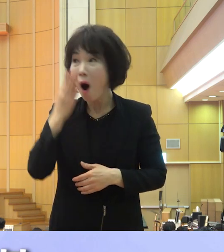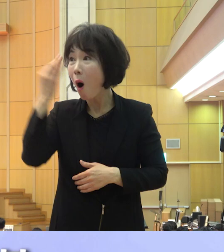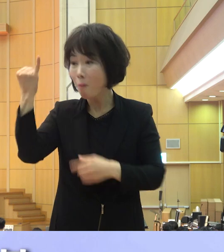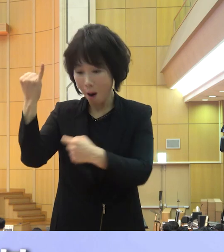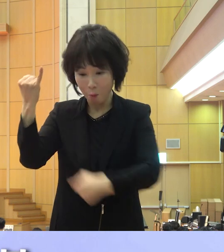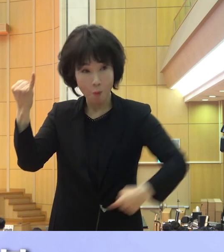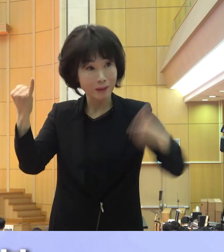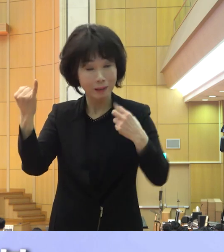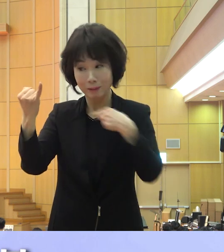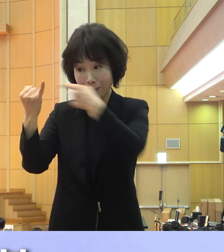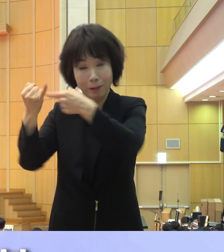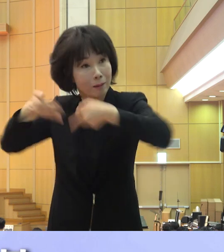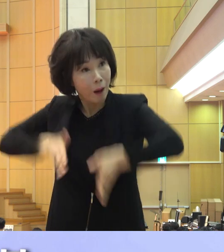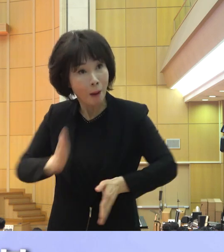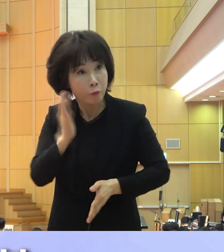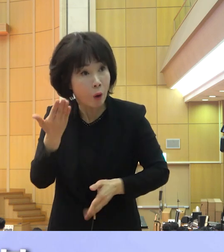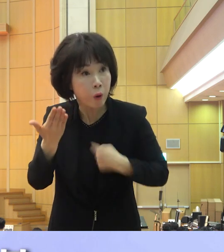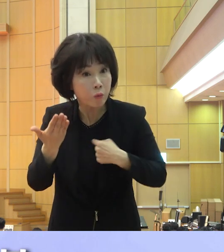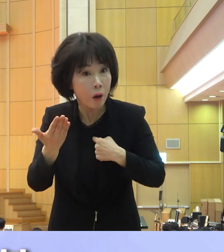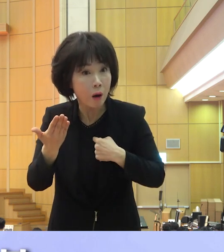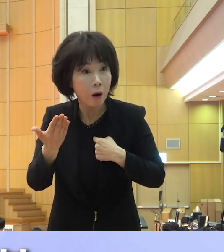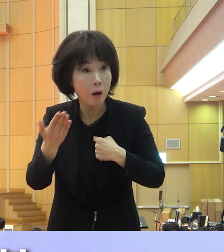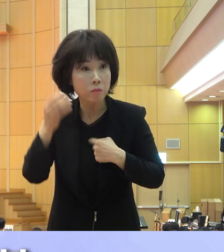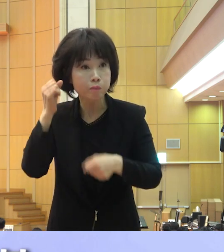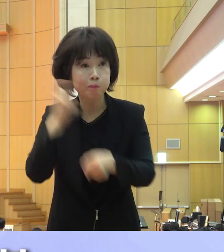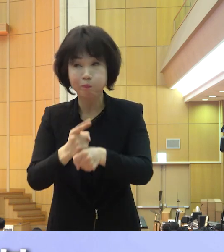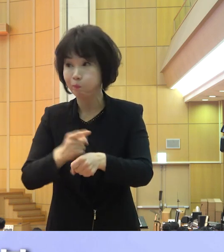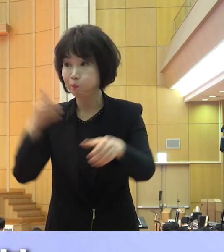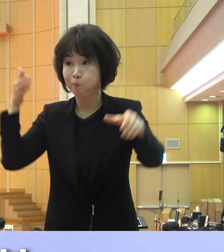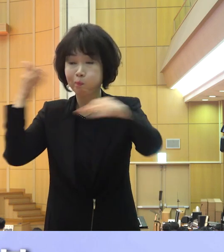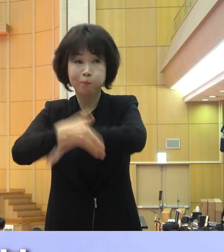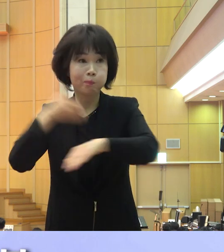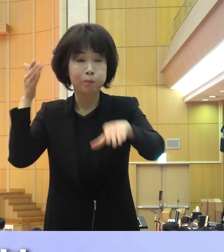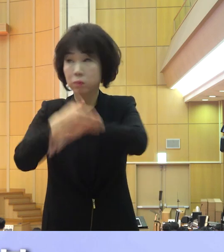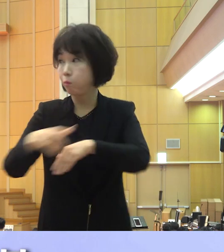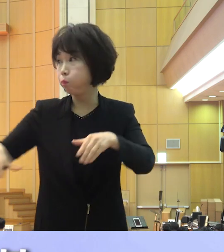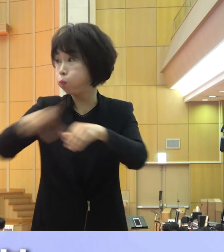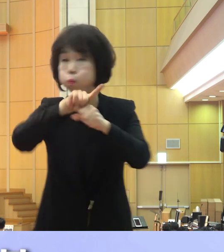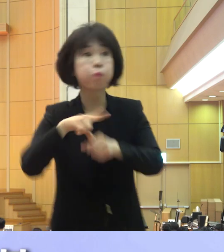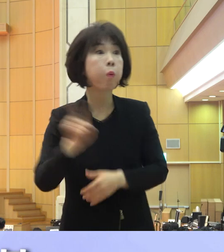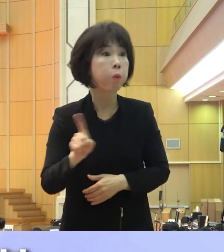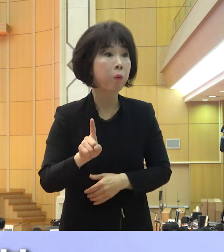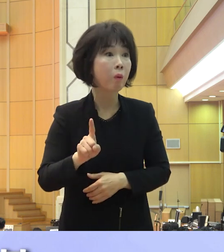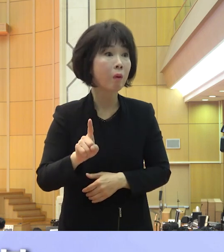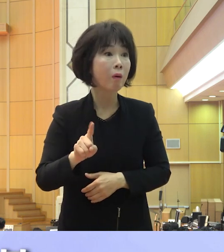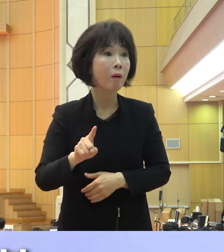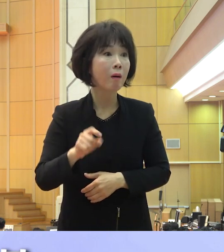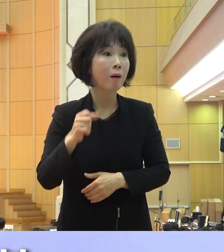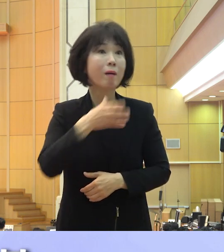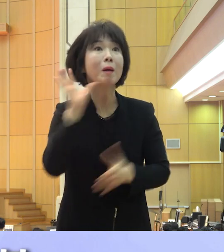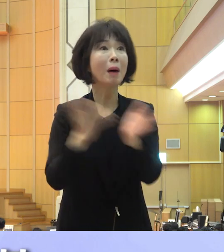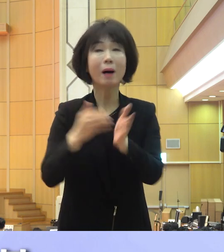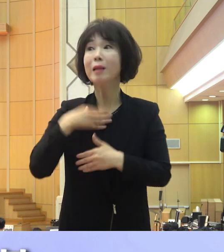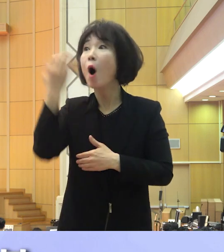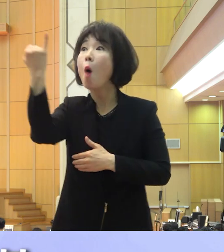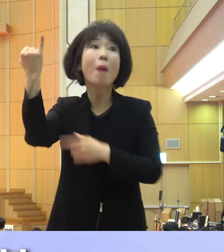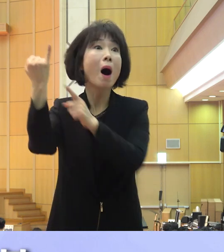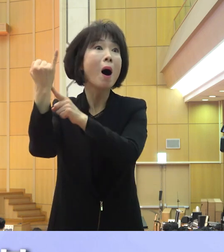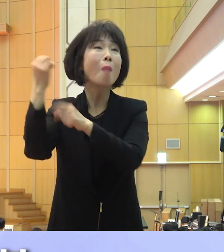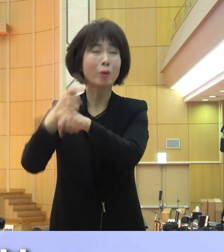말입니까? 아니, 모태에 들어갔다가 다시 태어난다고 한다면 나는 우리 어머니가 이 세상에 안